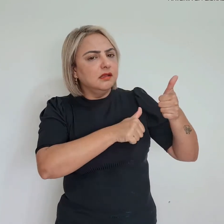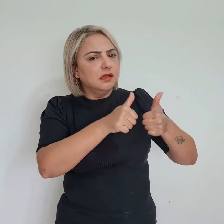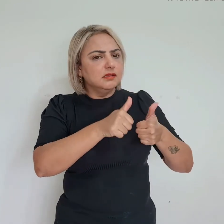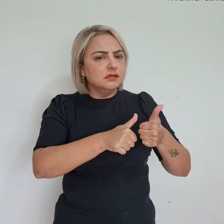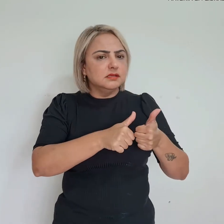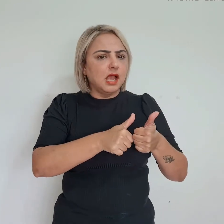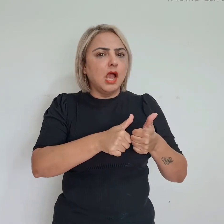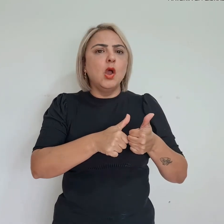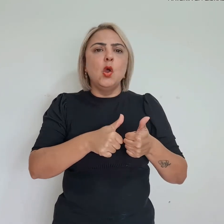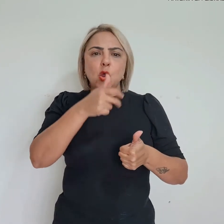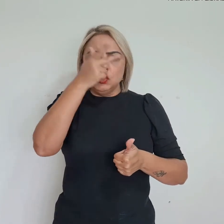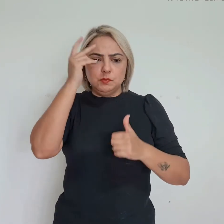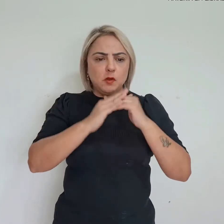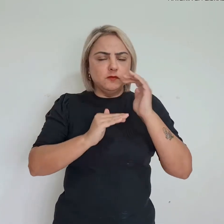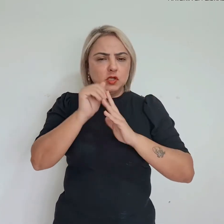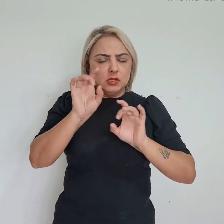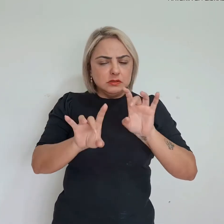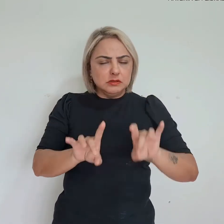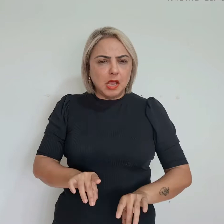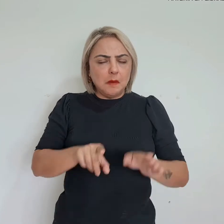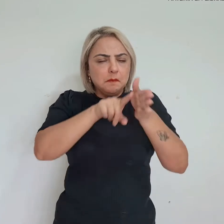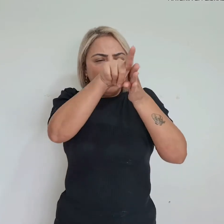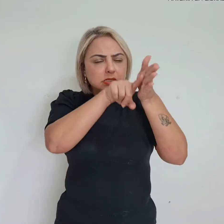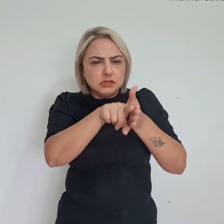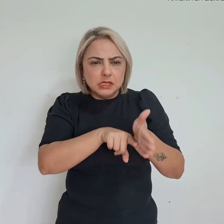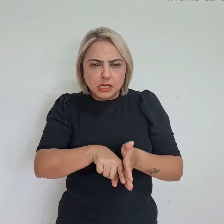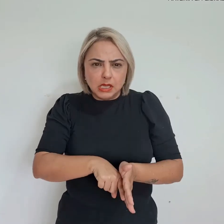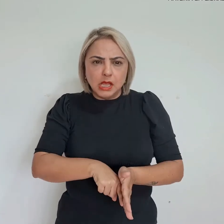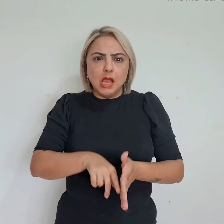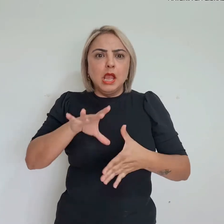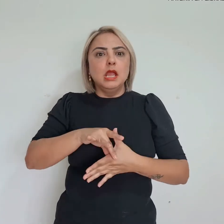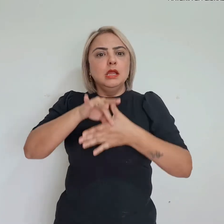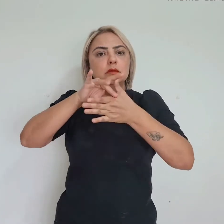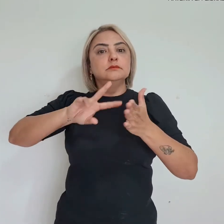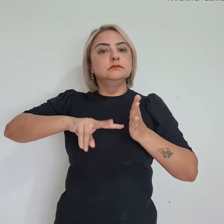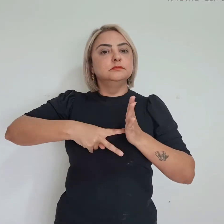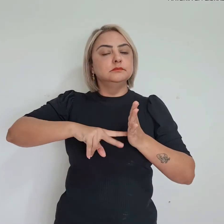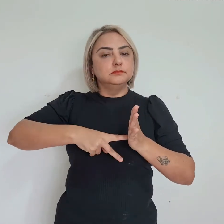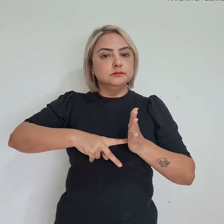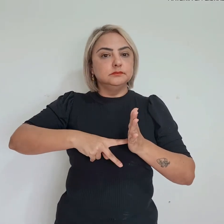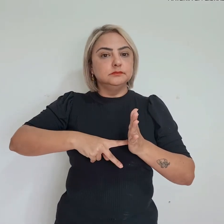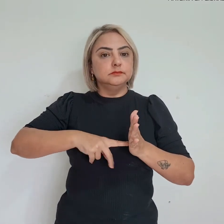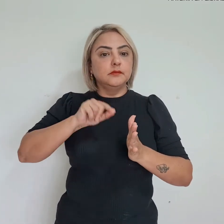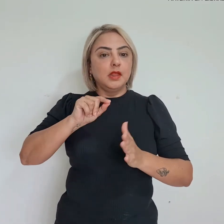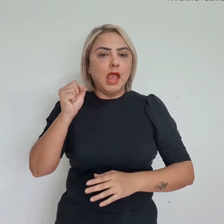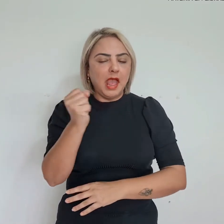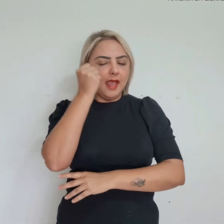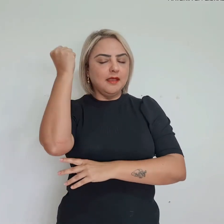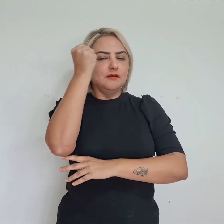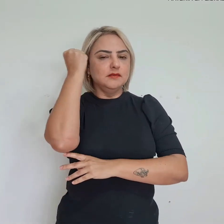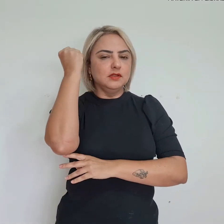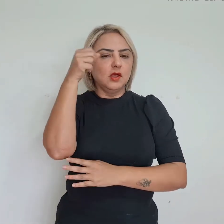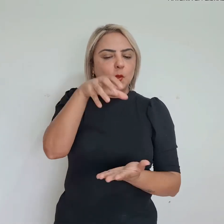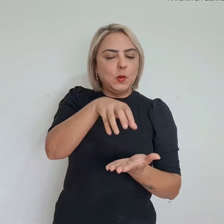avaliação de especialistas, estudiosos e lideranças sindicais, a vitória do